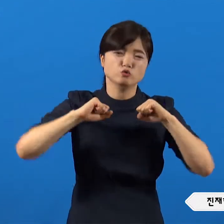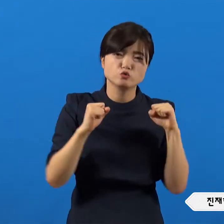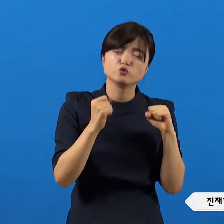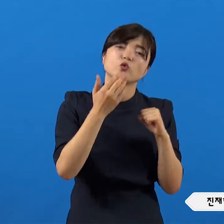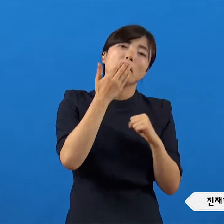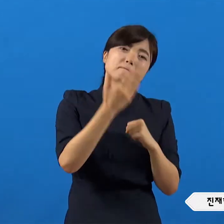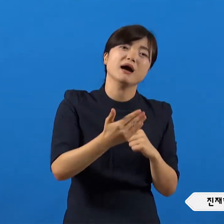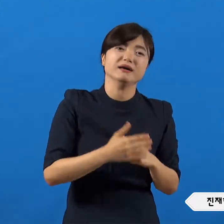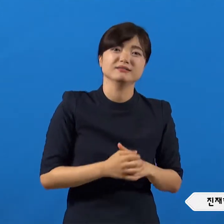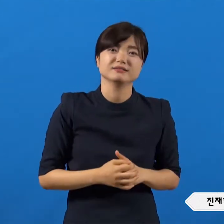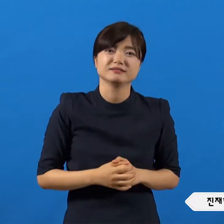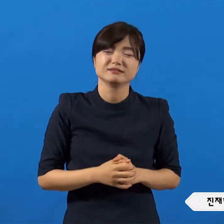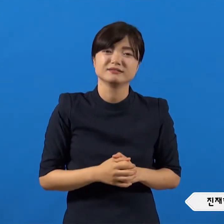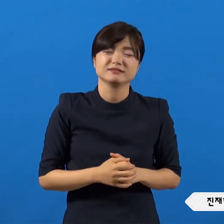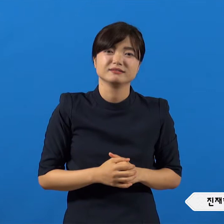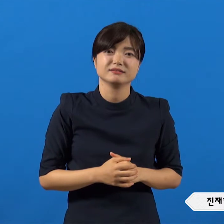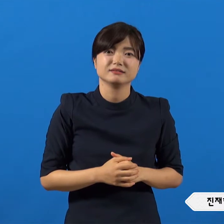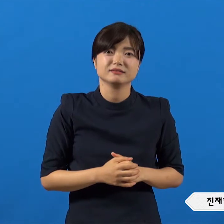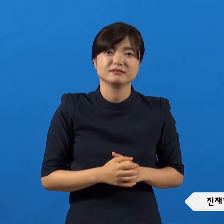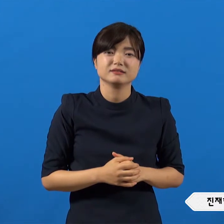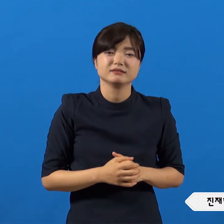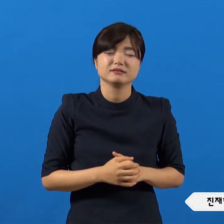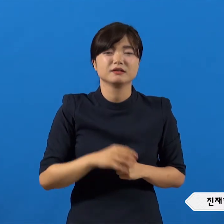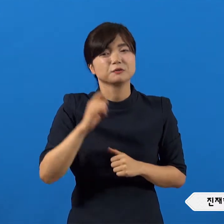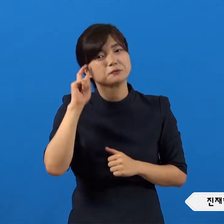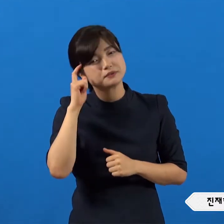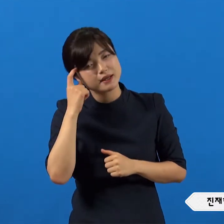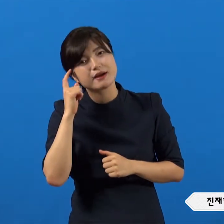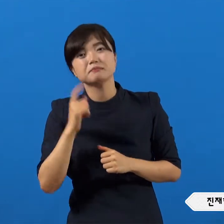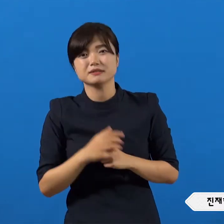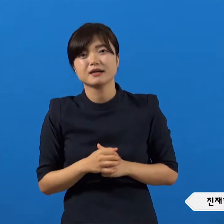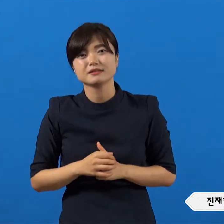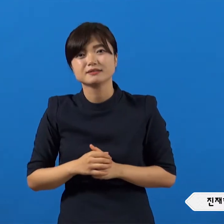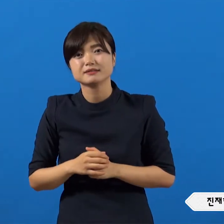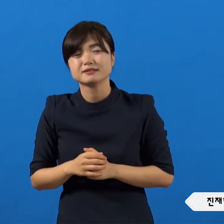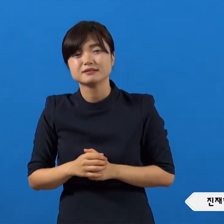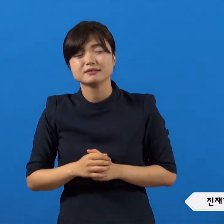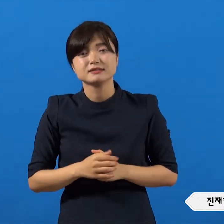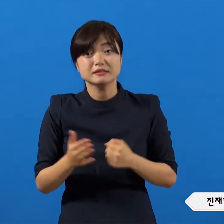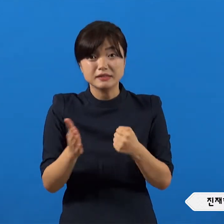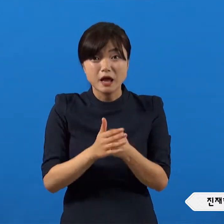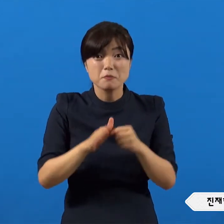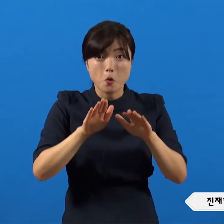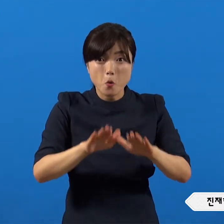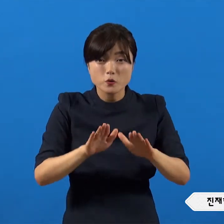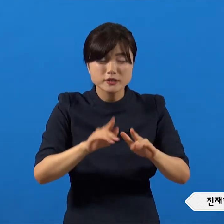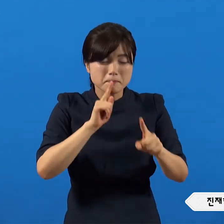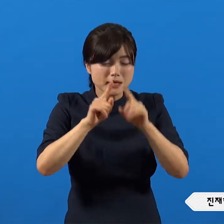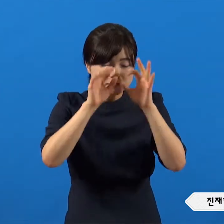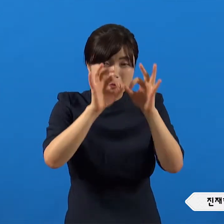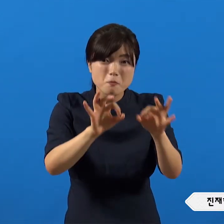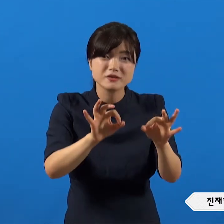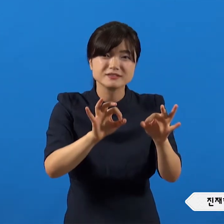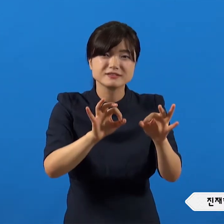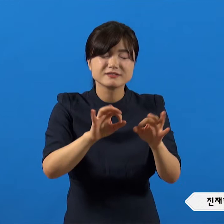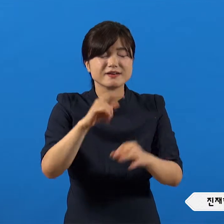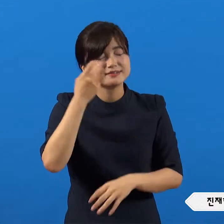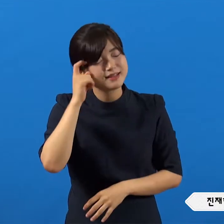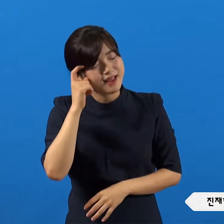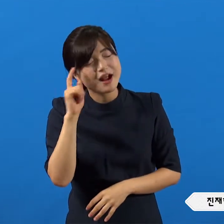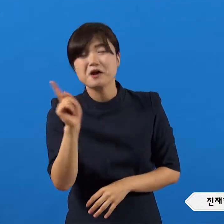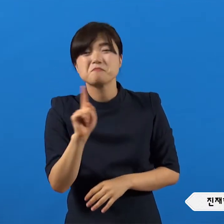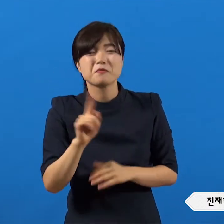수 있었다라고 생각됩니다. 저는 그래서 이 말씀을 보면서 이런